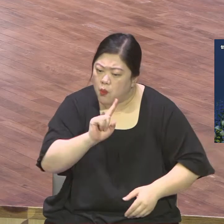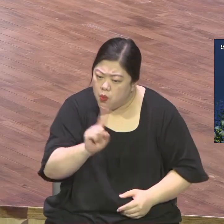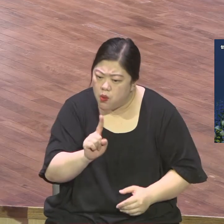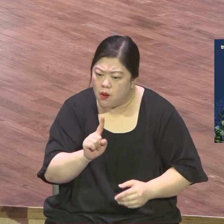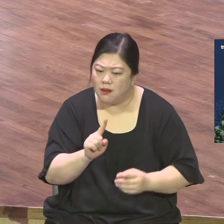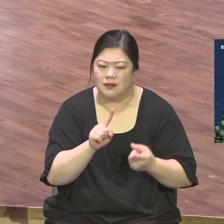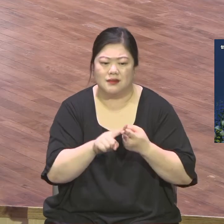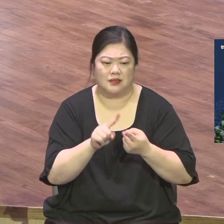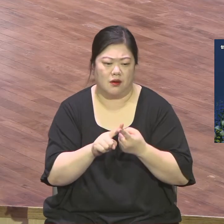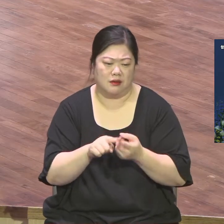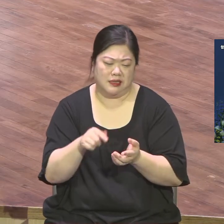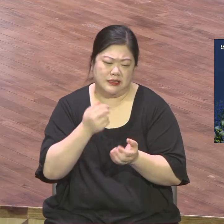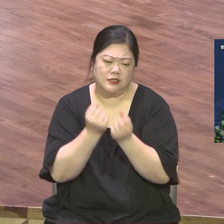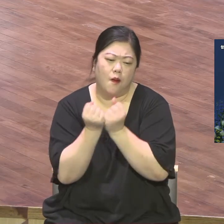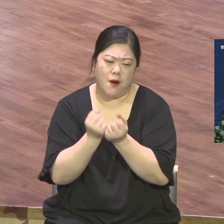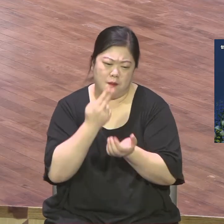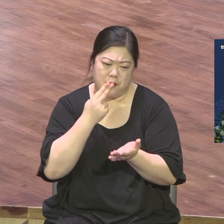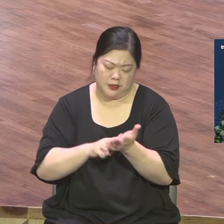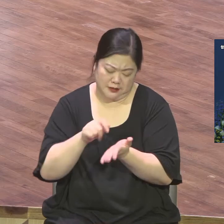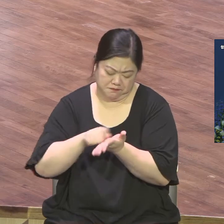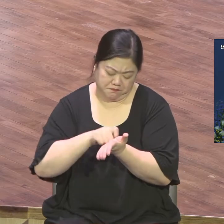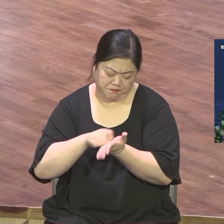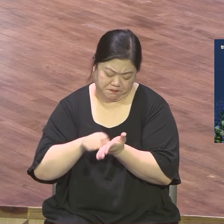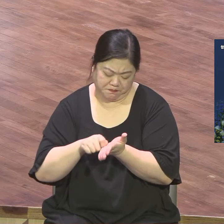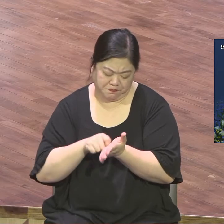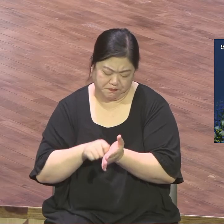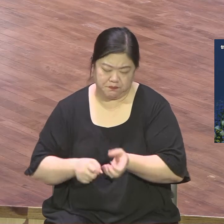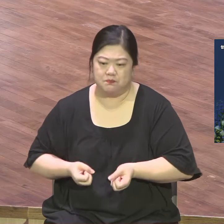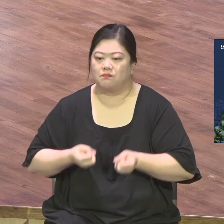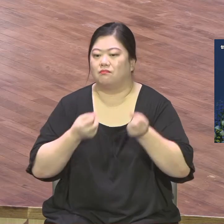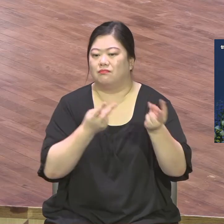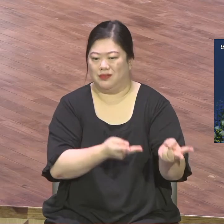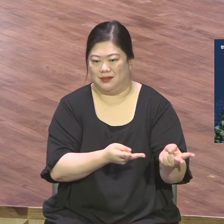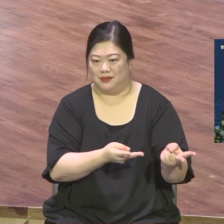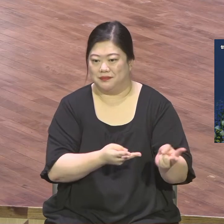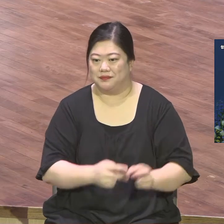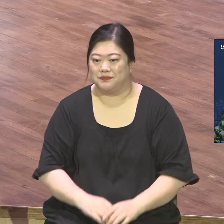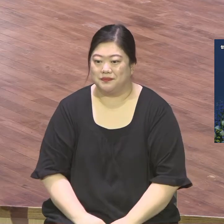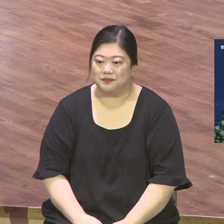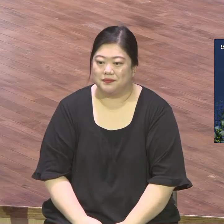있어야 하는지에 대해서 언급을 그렇게 하고 있습니다.